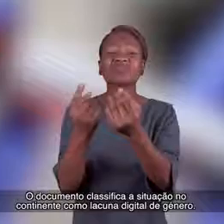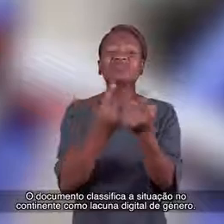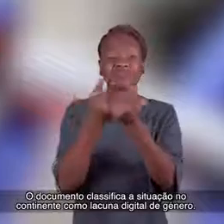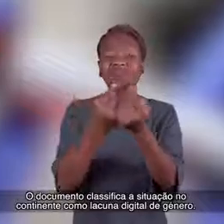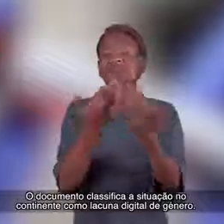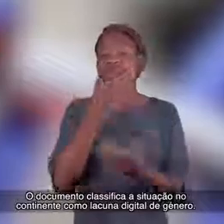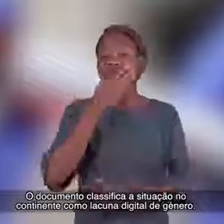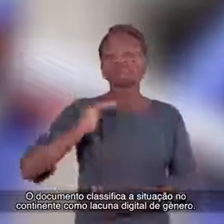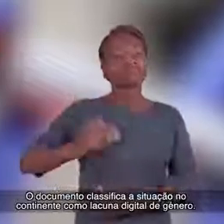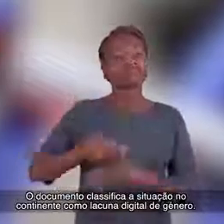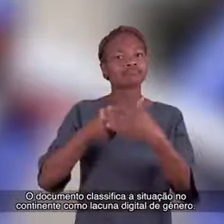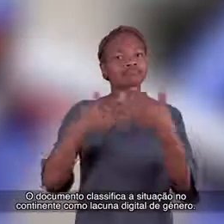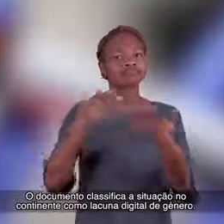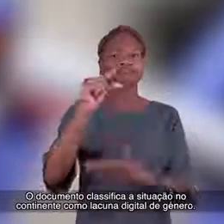lacuna digital de género.